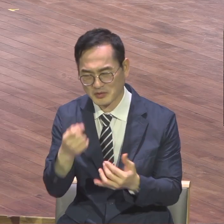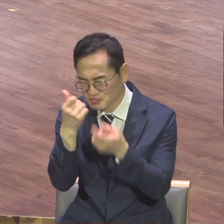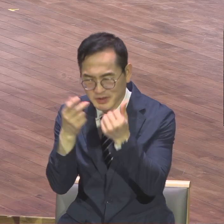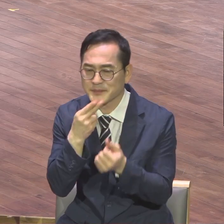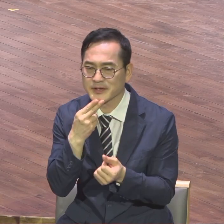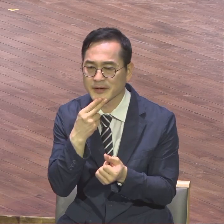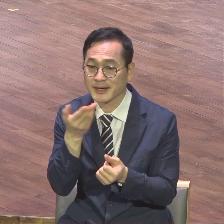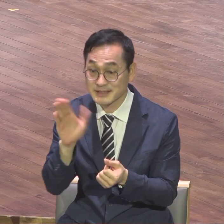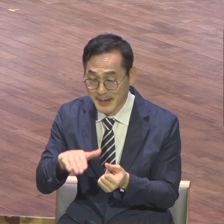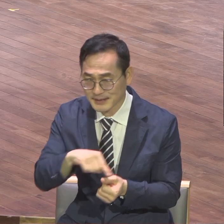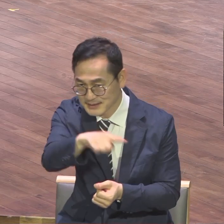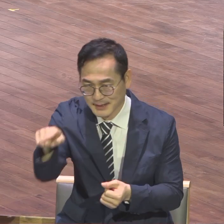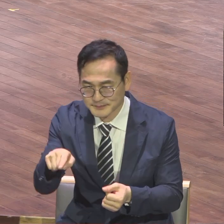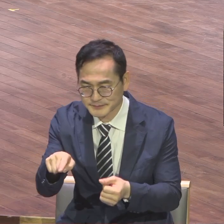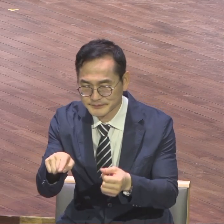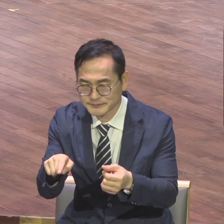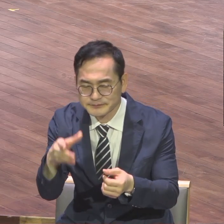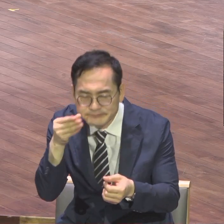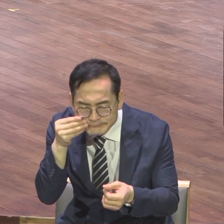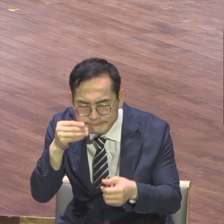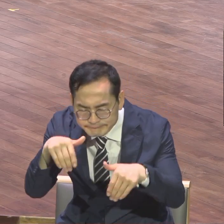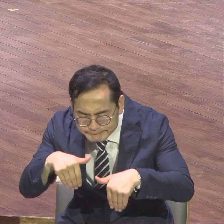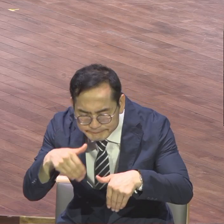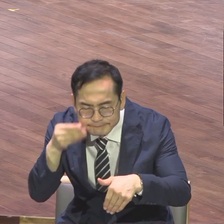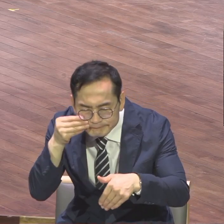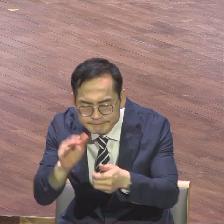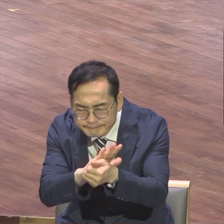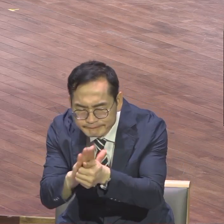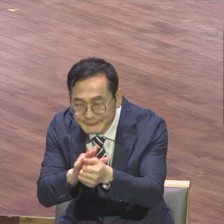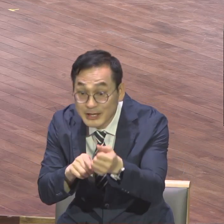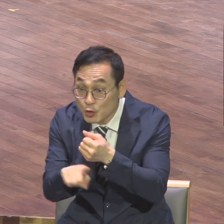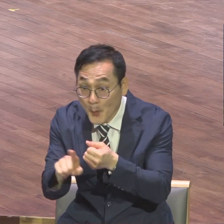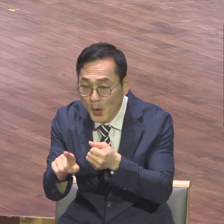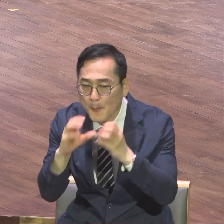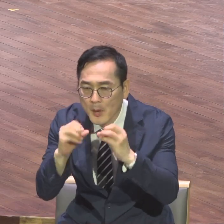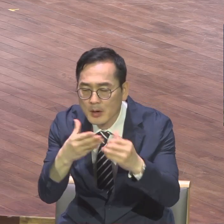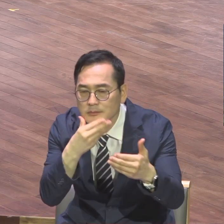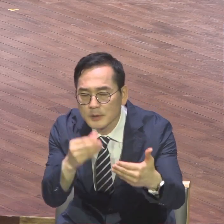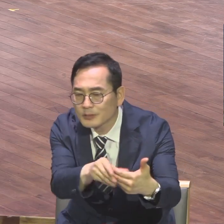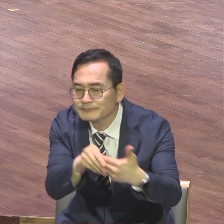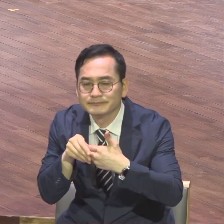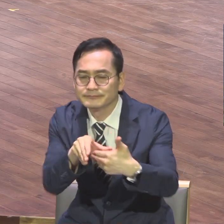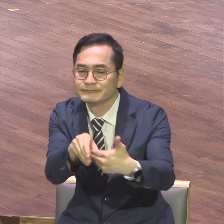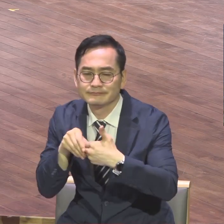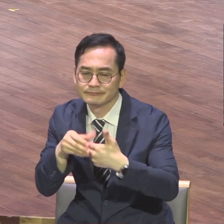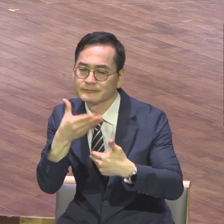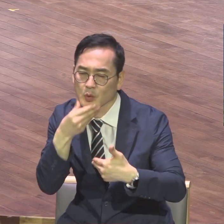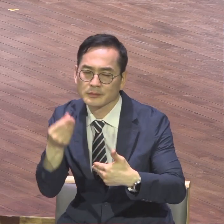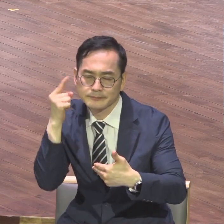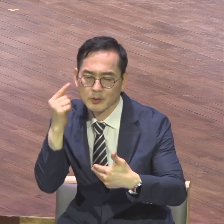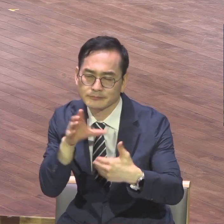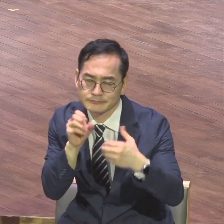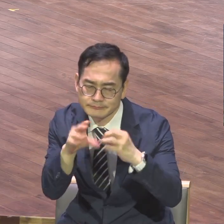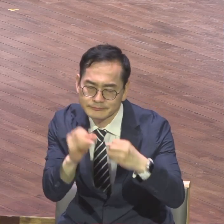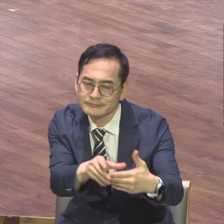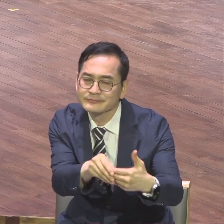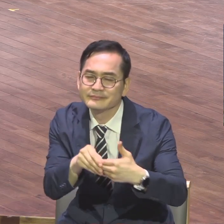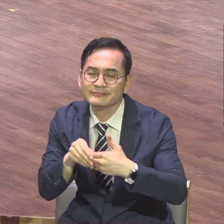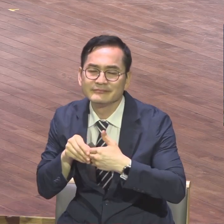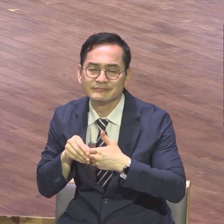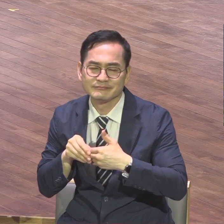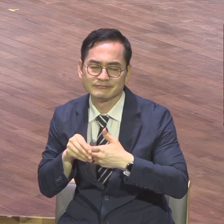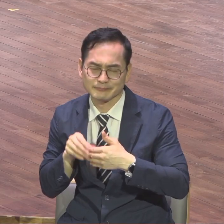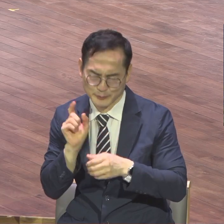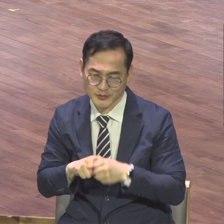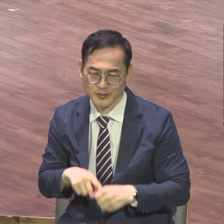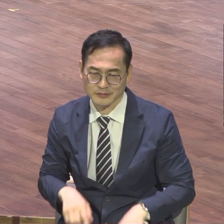된 것은 더 많은 사람을 얻고자 합니다. 이 바울은요 유대인에게는 유대인 같이 하고 율법 아래 있는